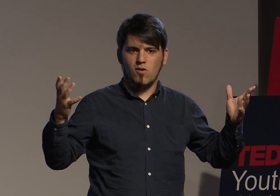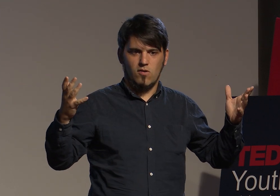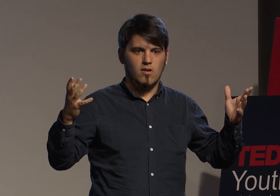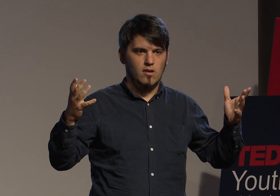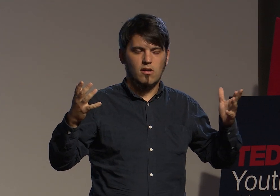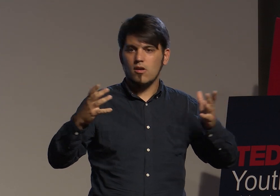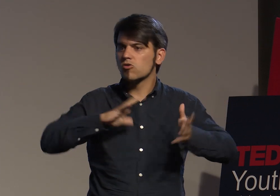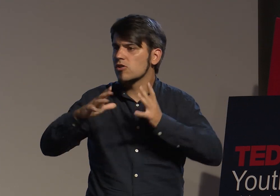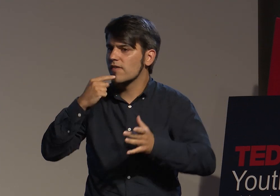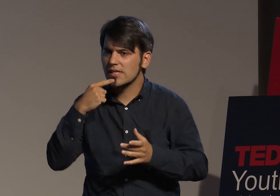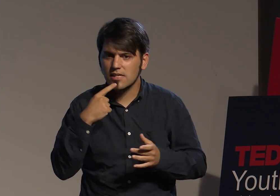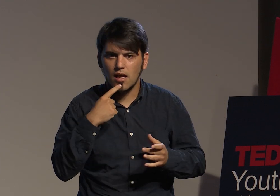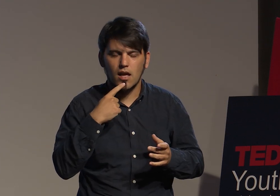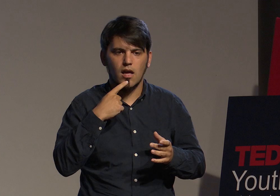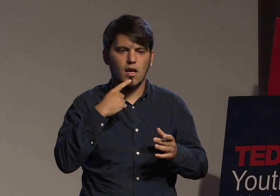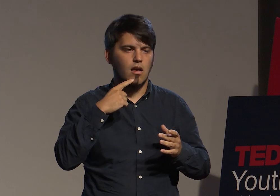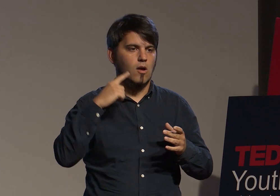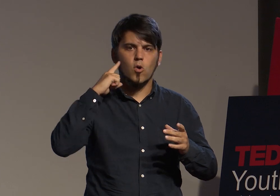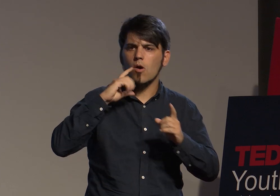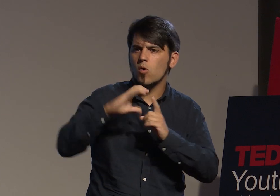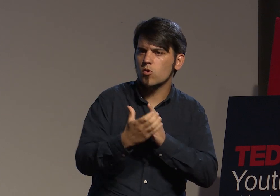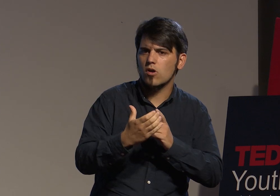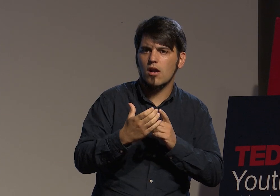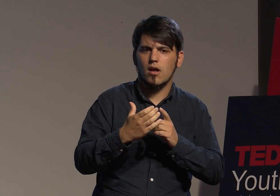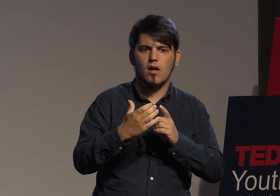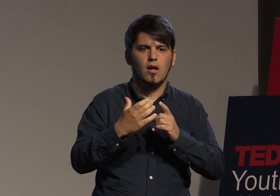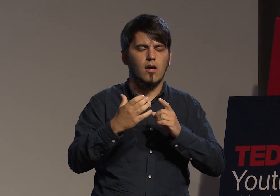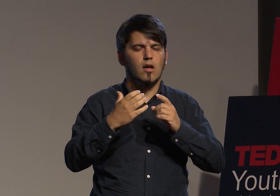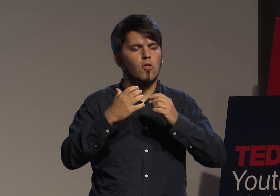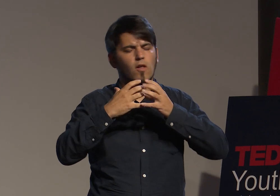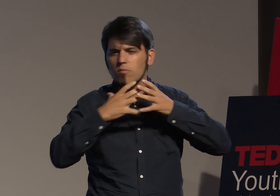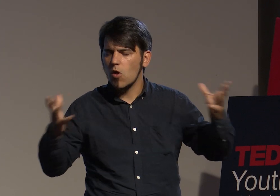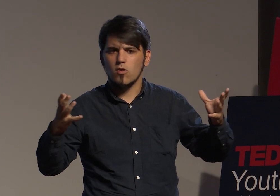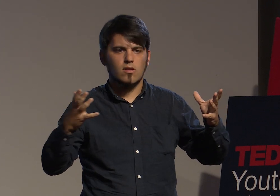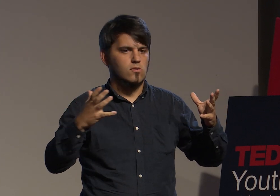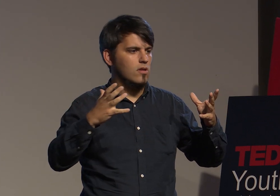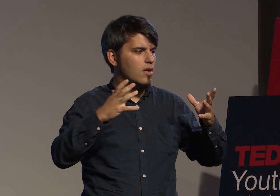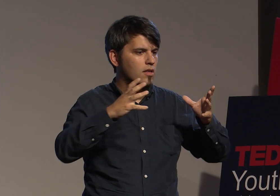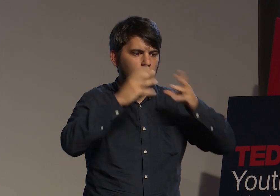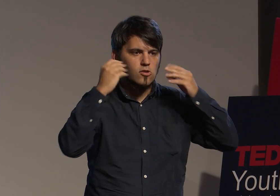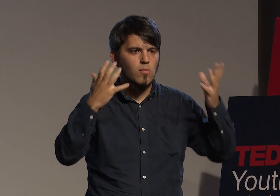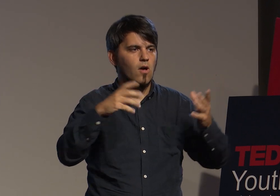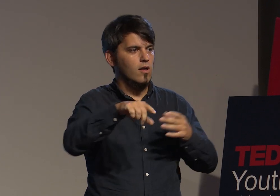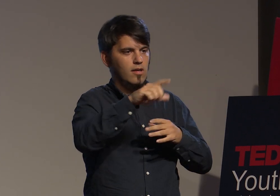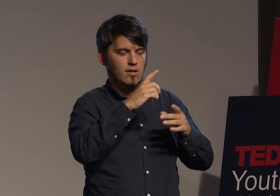Научих страшно много за жестовия език, за глухата култура. Толкова много различни неща.